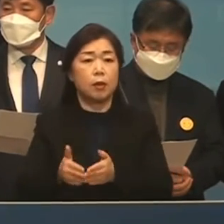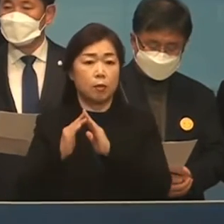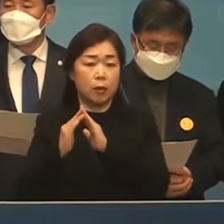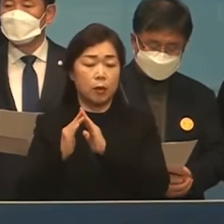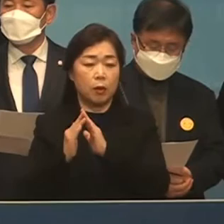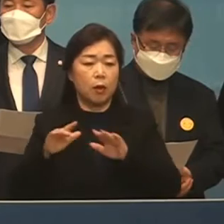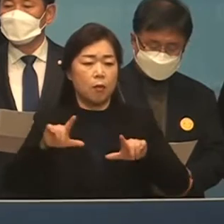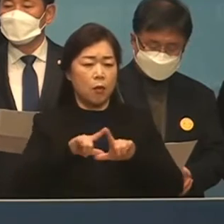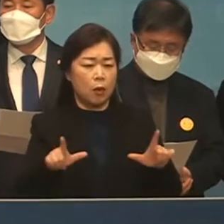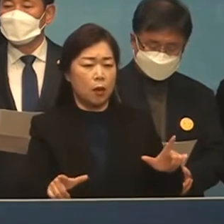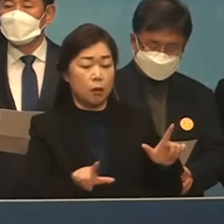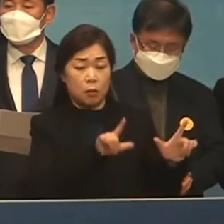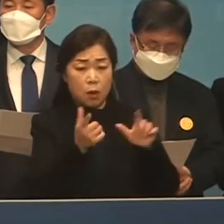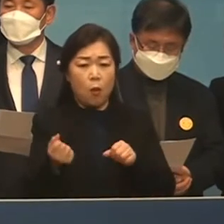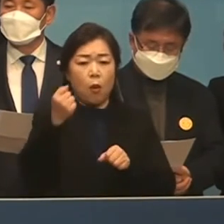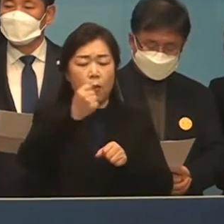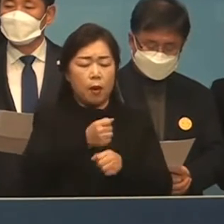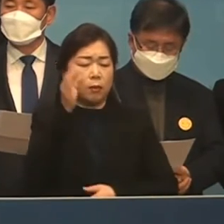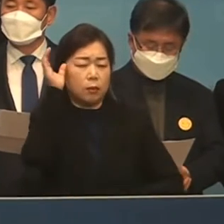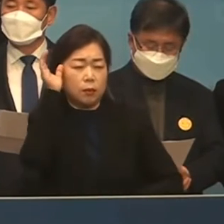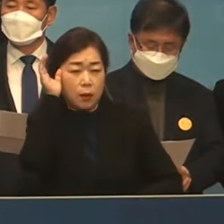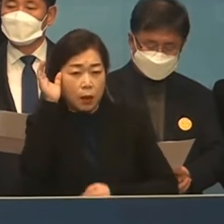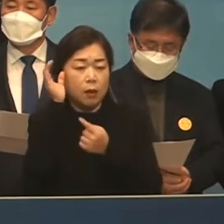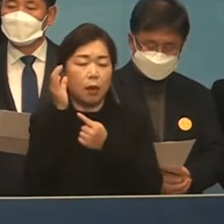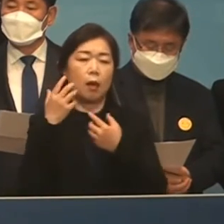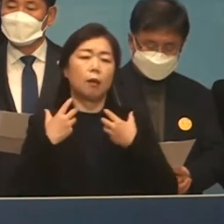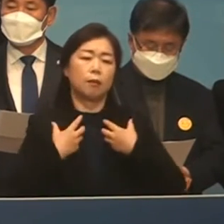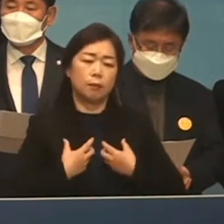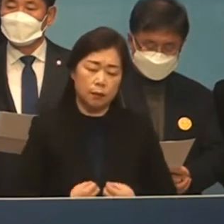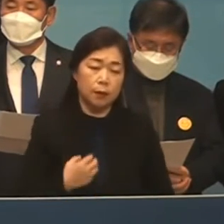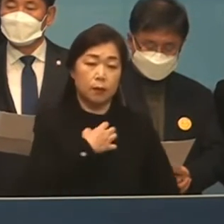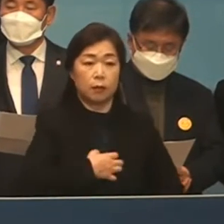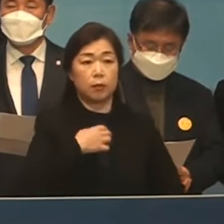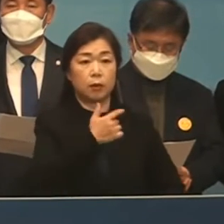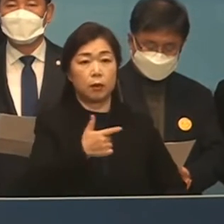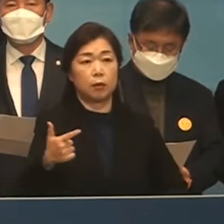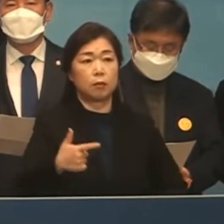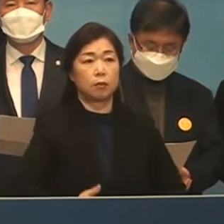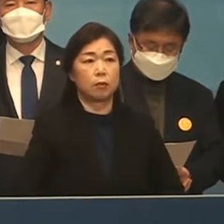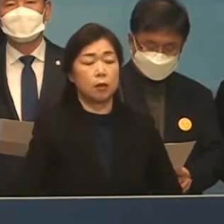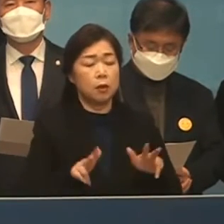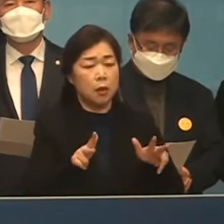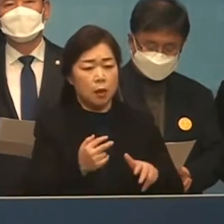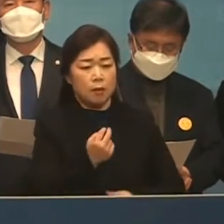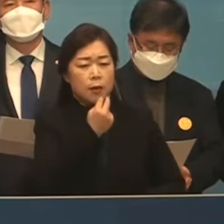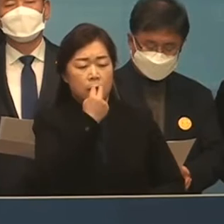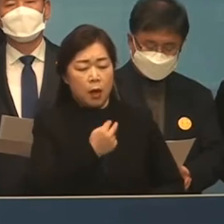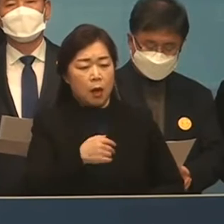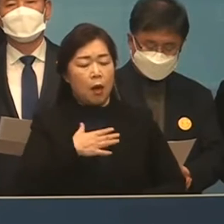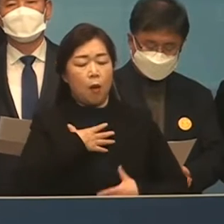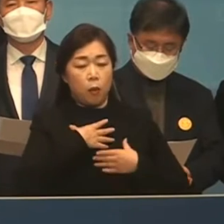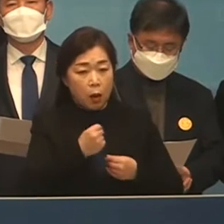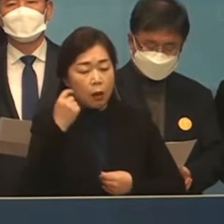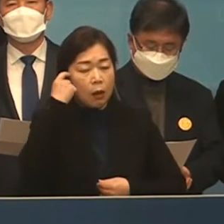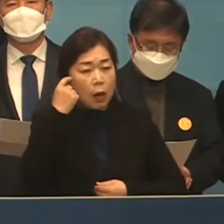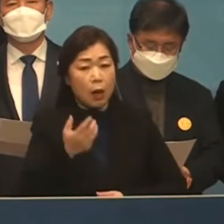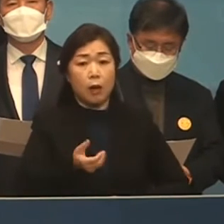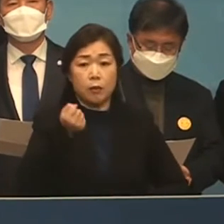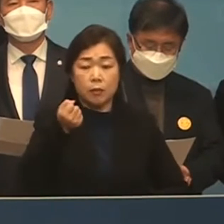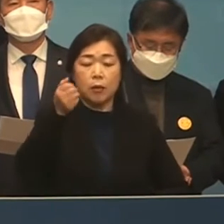일상회복을 기대했던 국민의 실망과 우려가 대단히 큽니다. 이제 겨우 숨통이 트이기